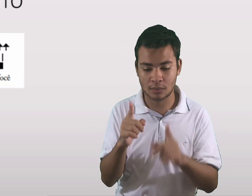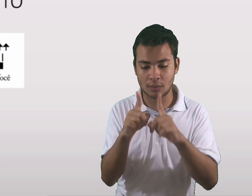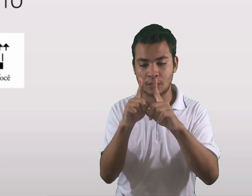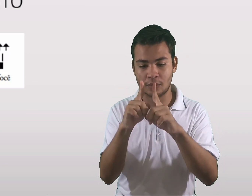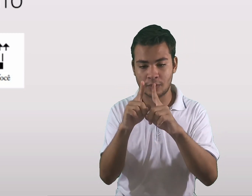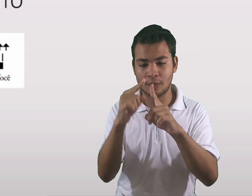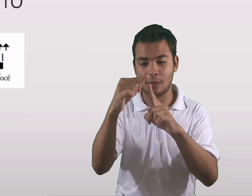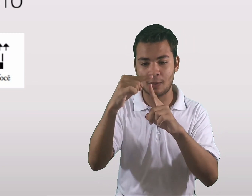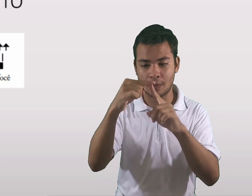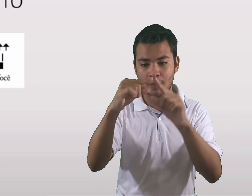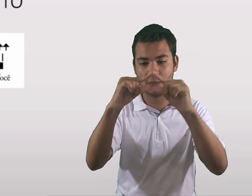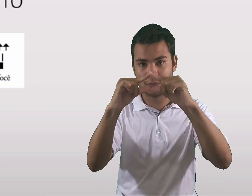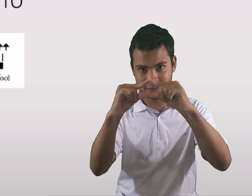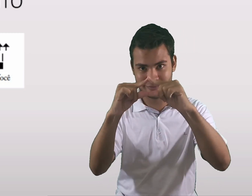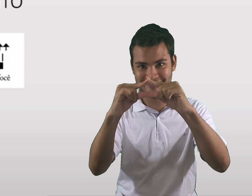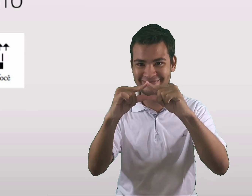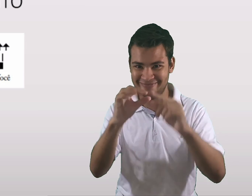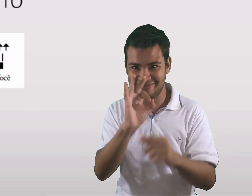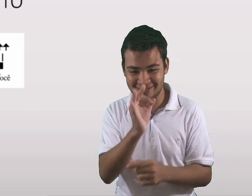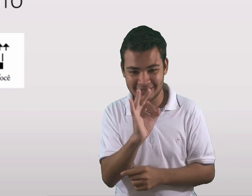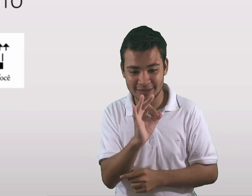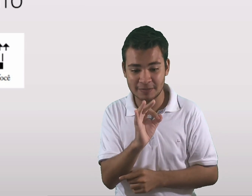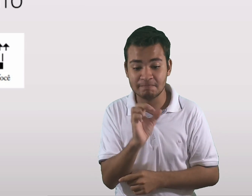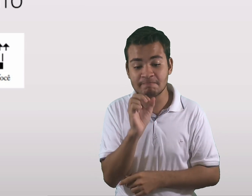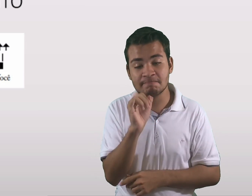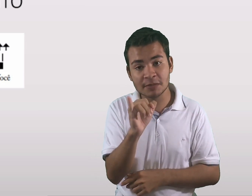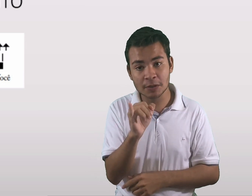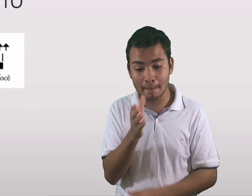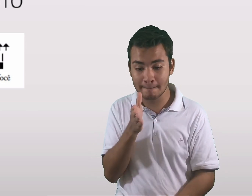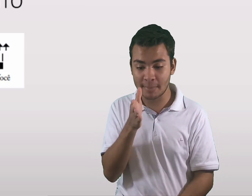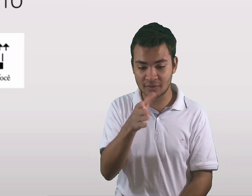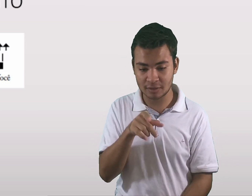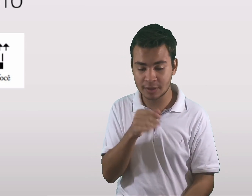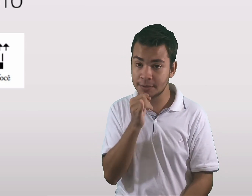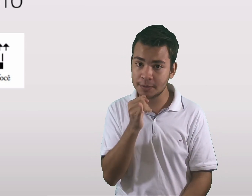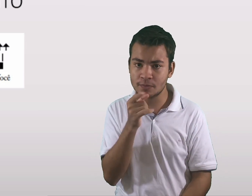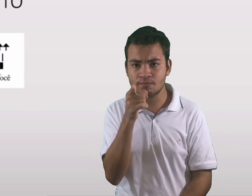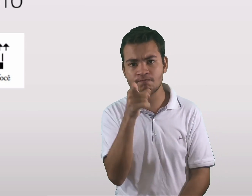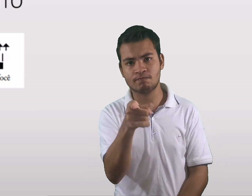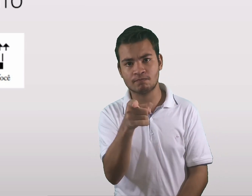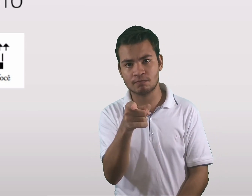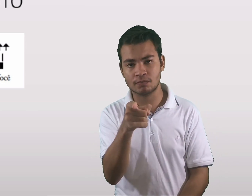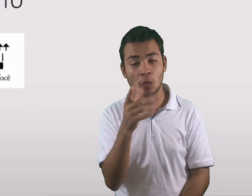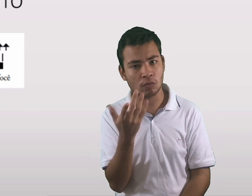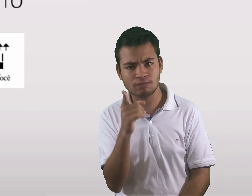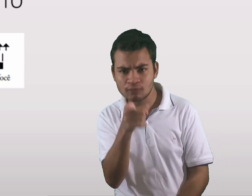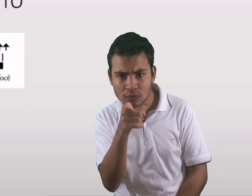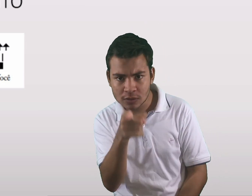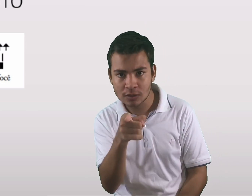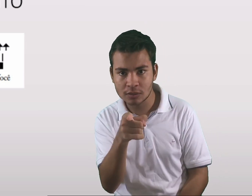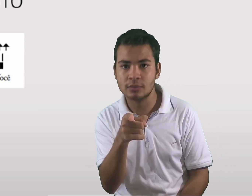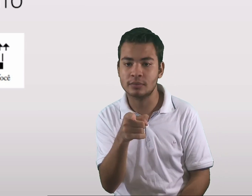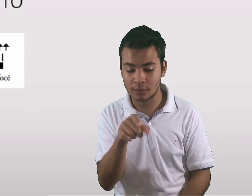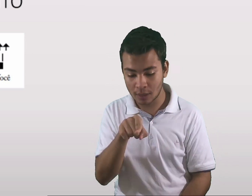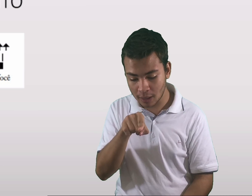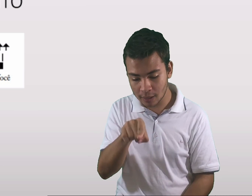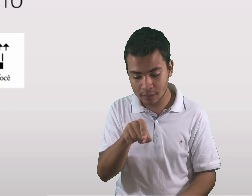escrita. Ela tem hastes duplas. Então, se for um movimento para frente, como o sinal